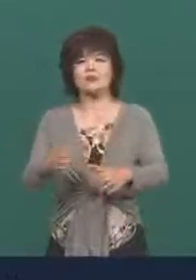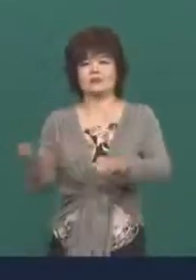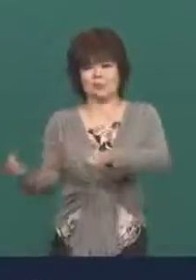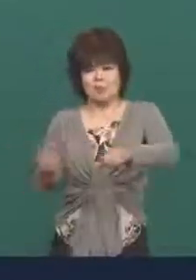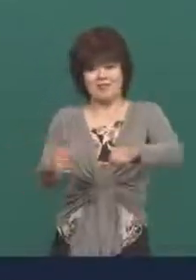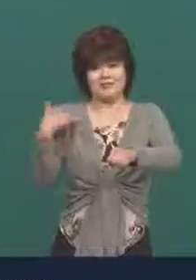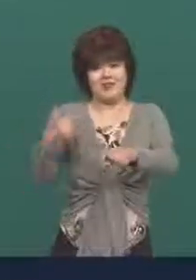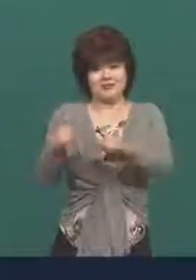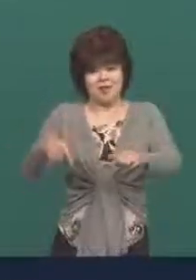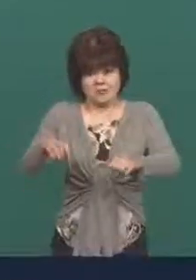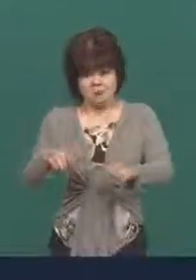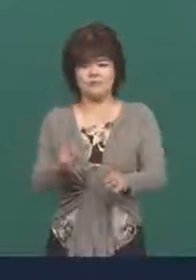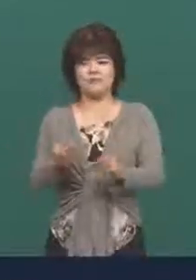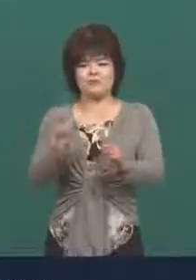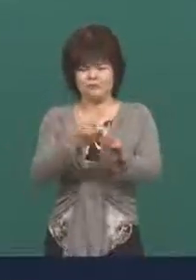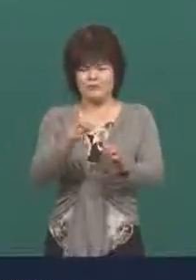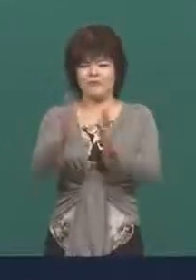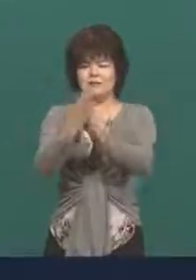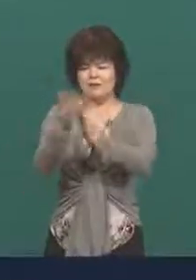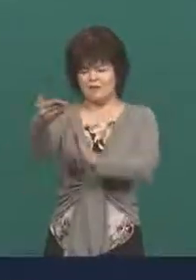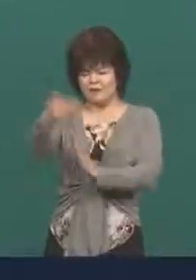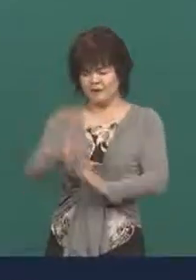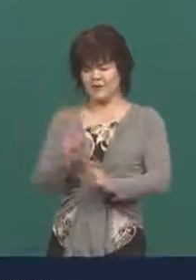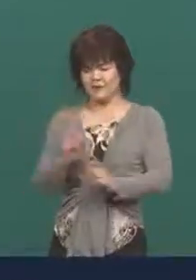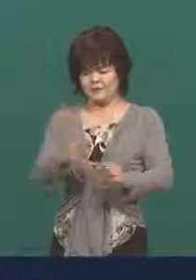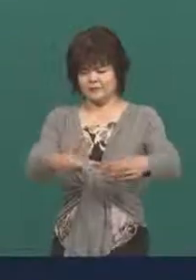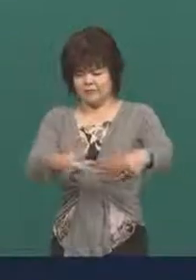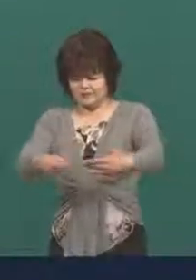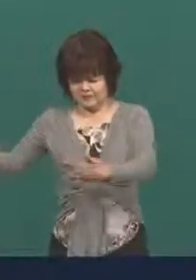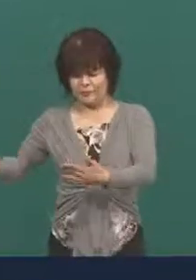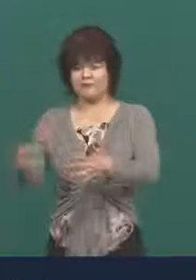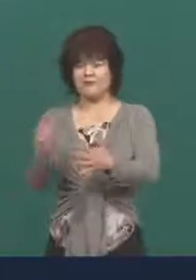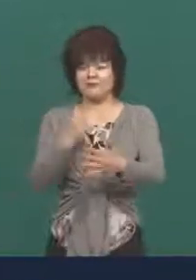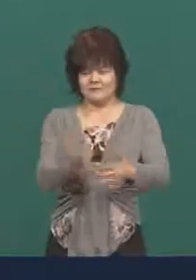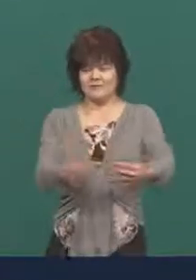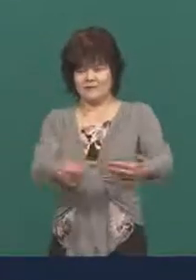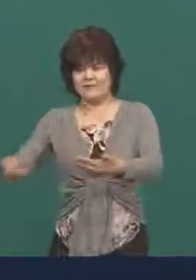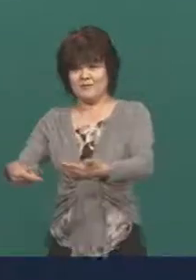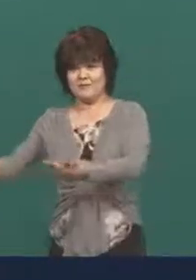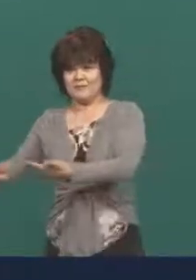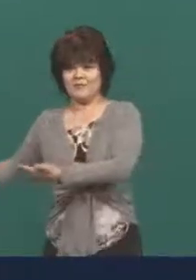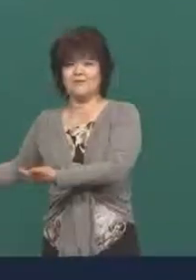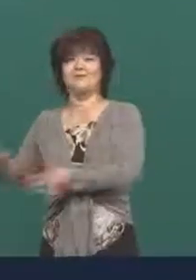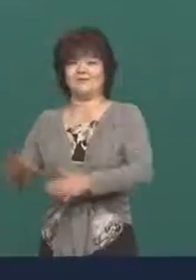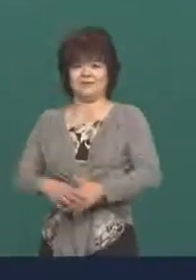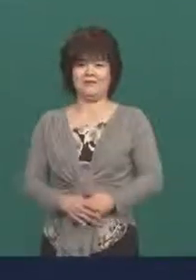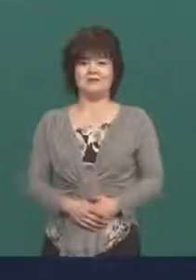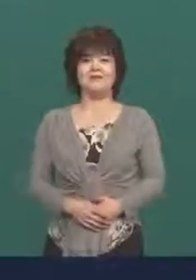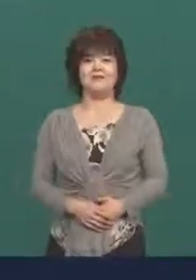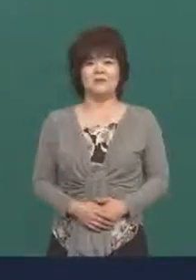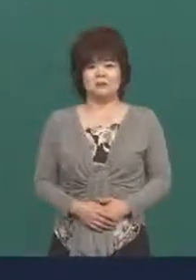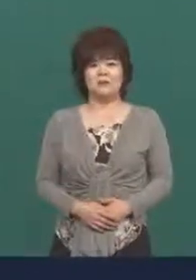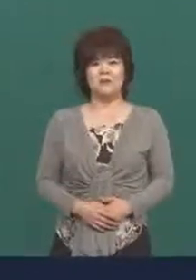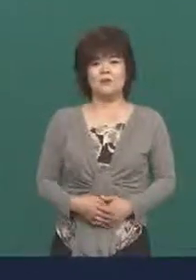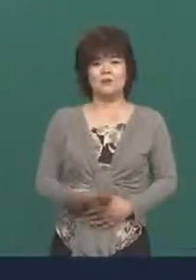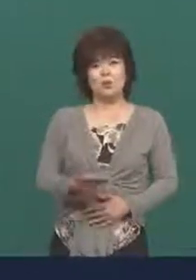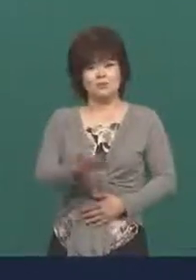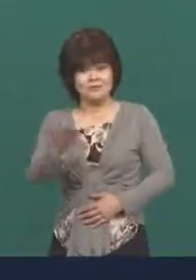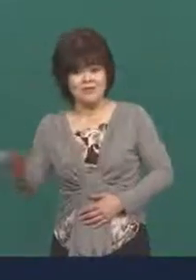くじ取り式では曳山の責任者がそれぞれ神前に向かい順番にくじを引いていき